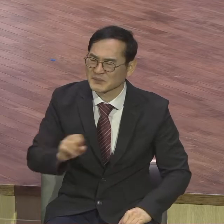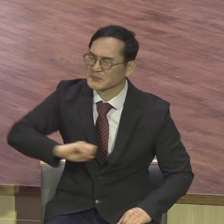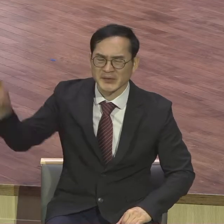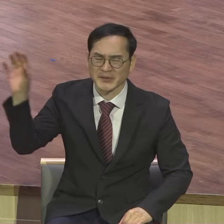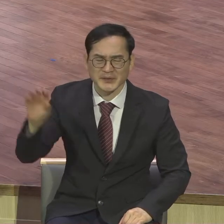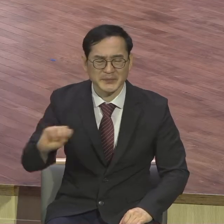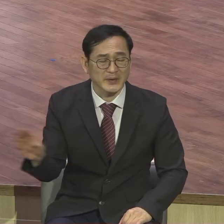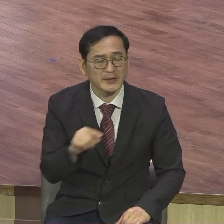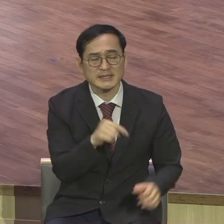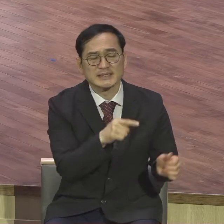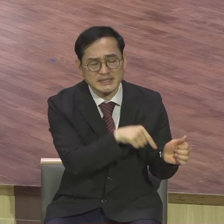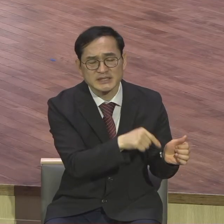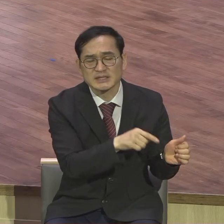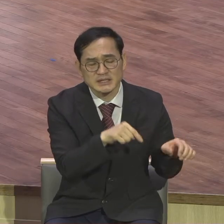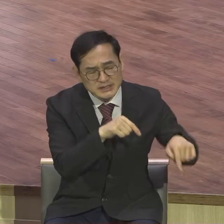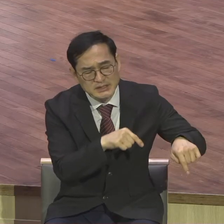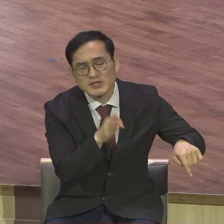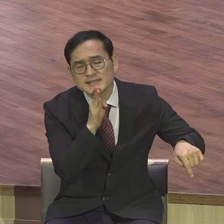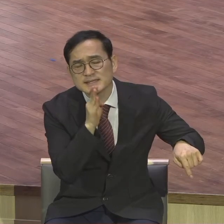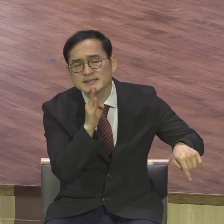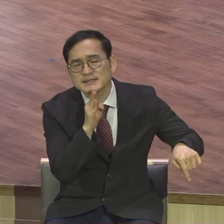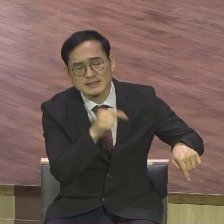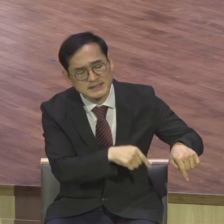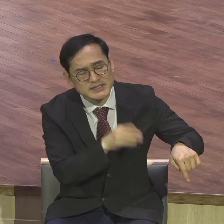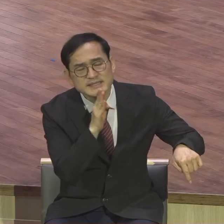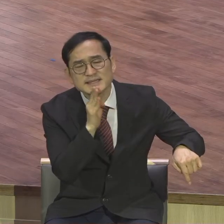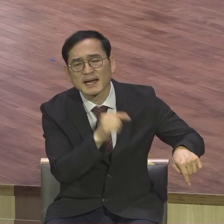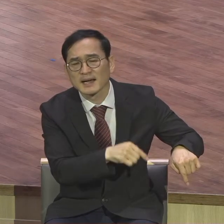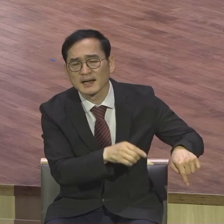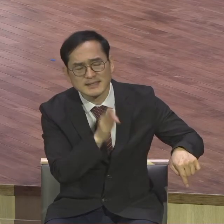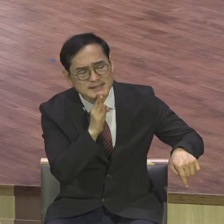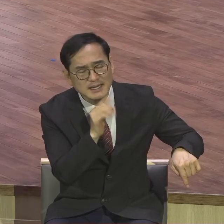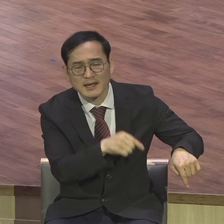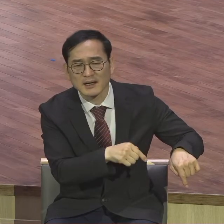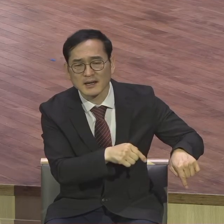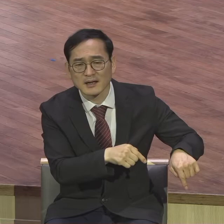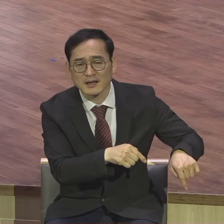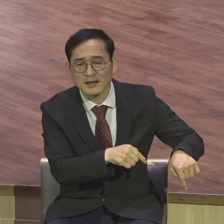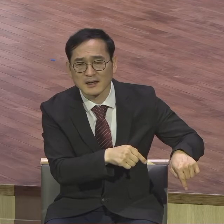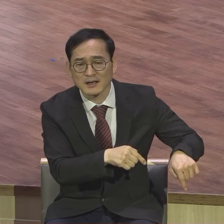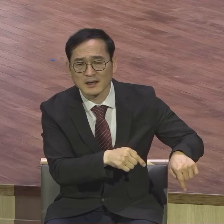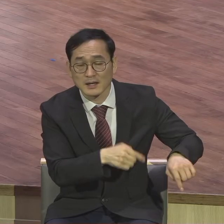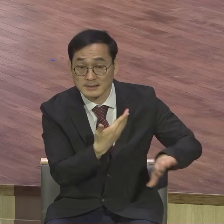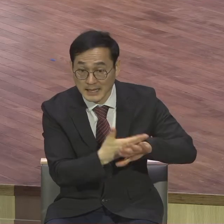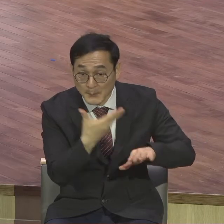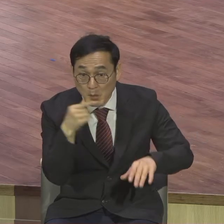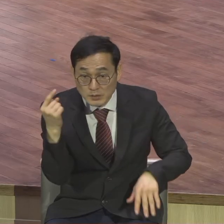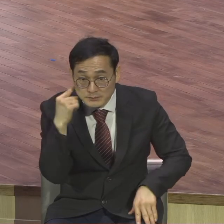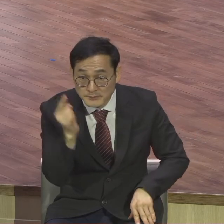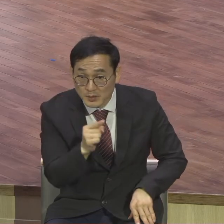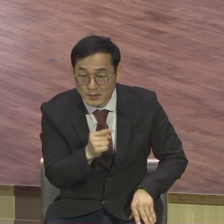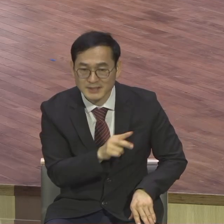교회. 교회입니다, 교회. 안상홍. 하나님의 교회. 신천지